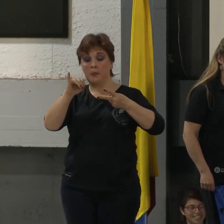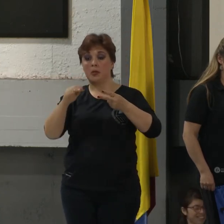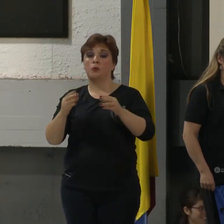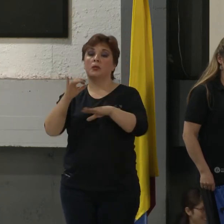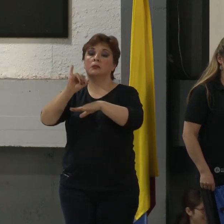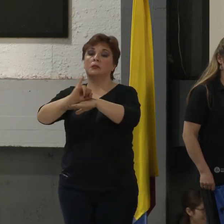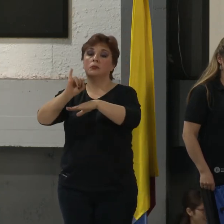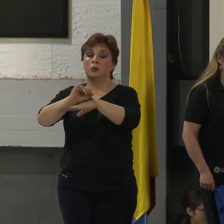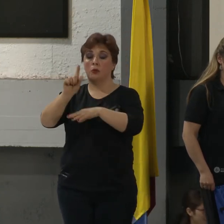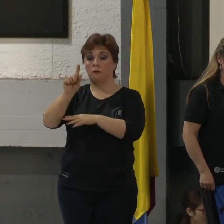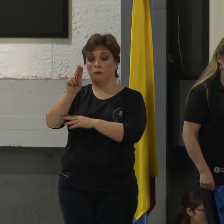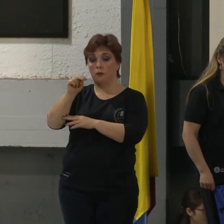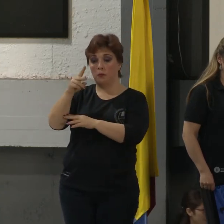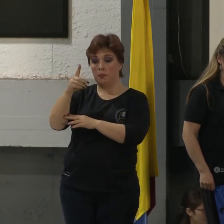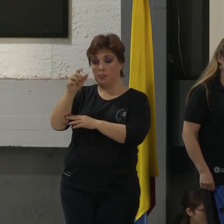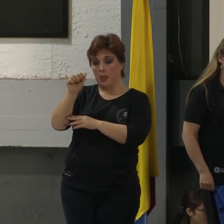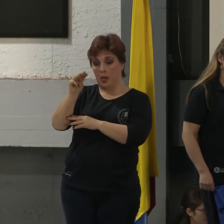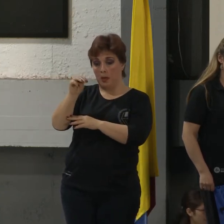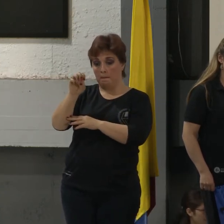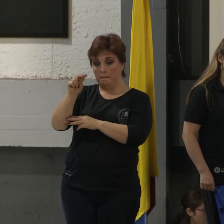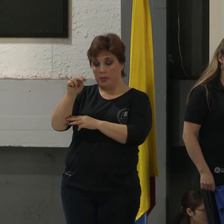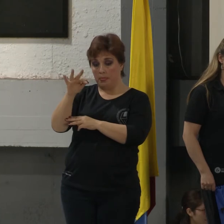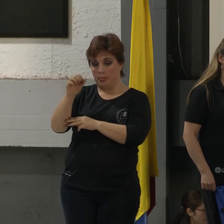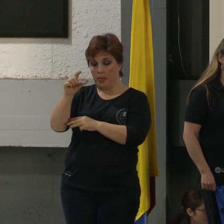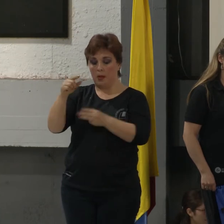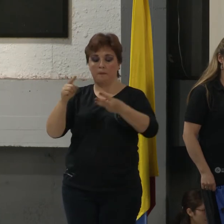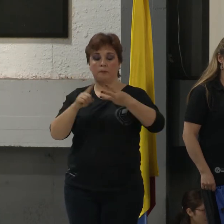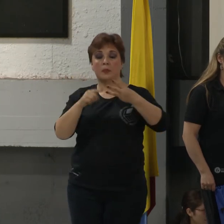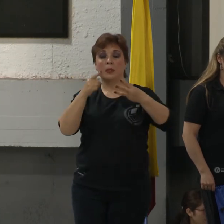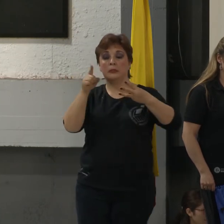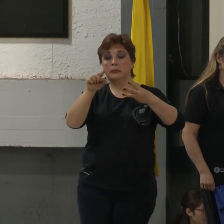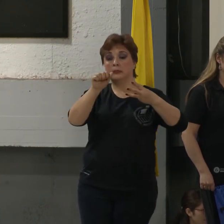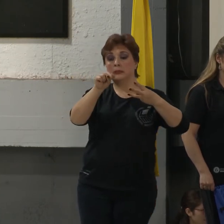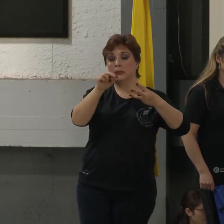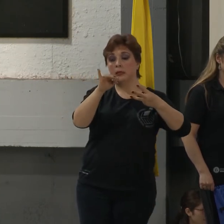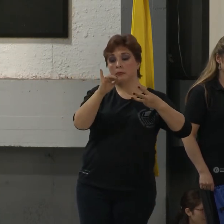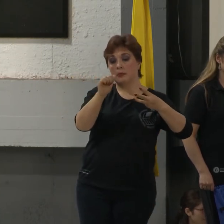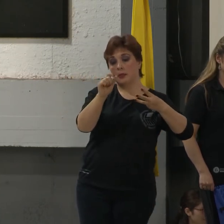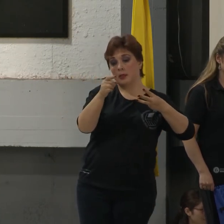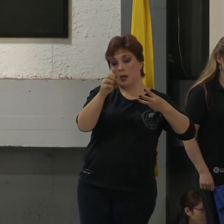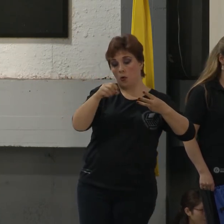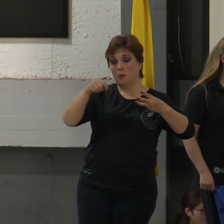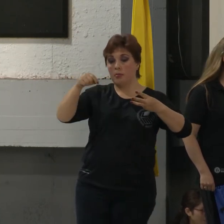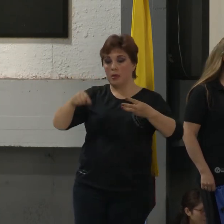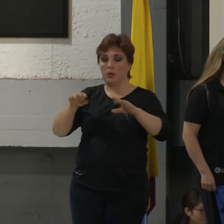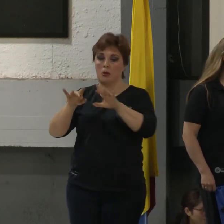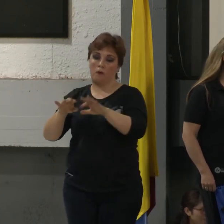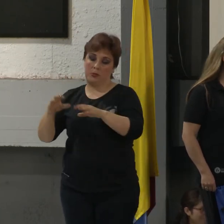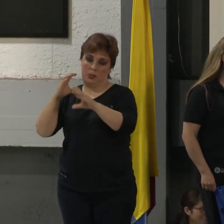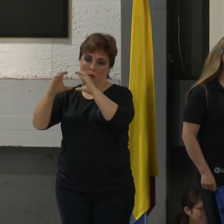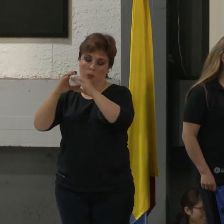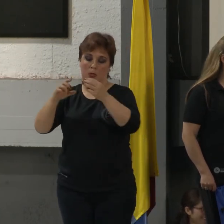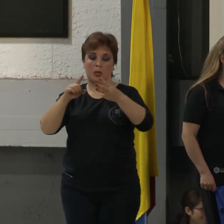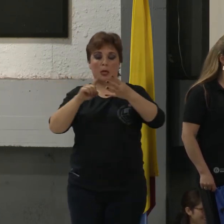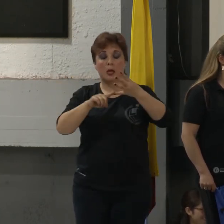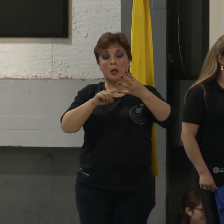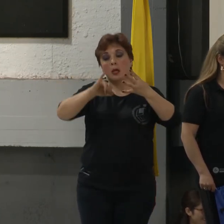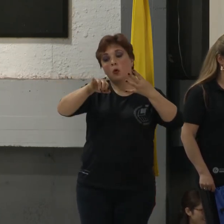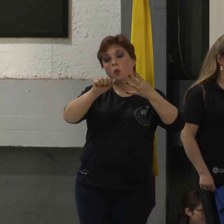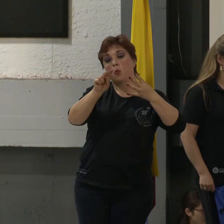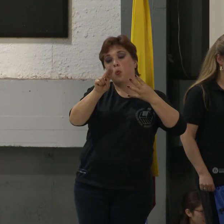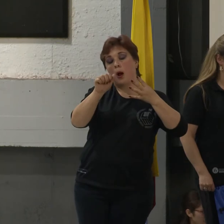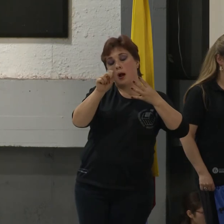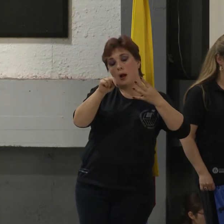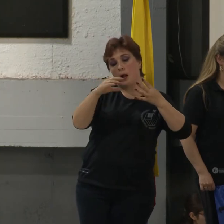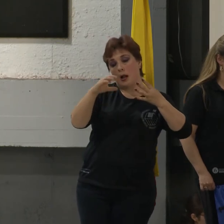andrés torres del equipo de comunicaciones de la universidad pedagógica nacional y juan camilo se le min del área de educación de la